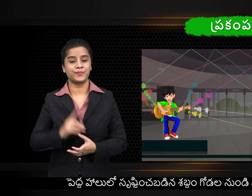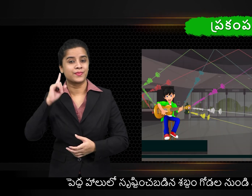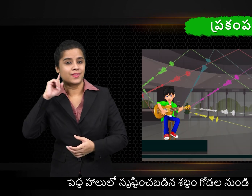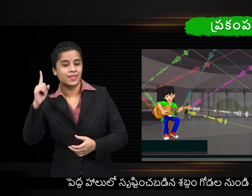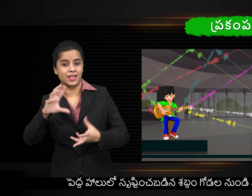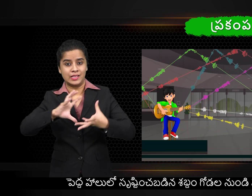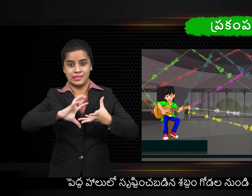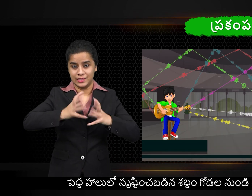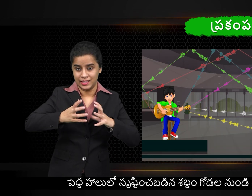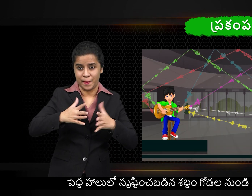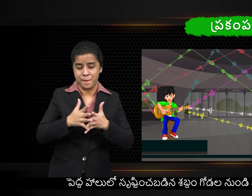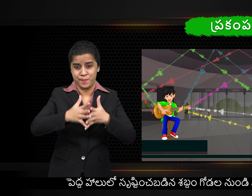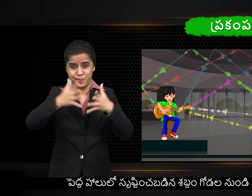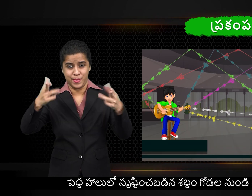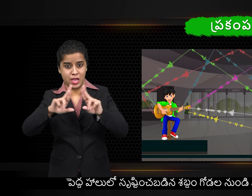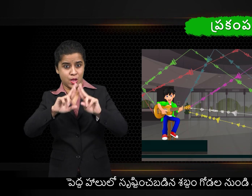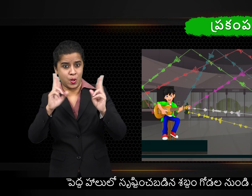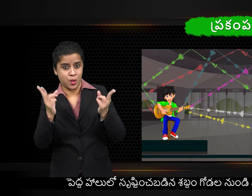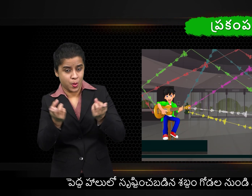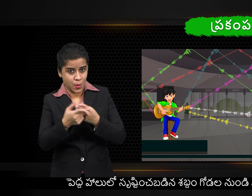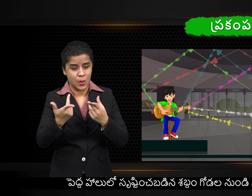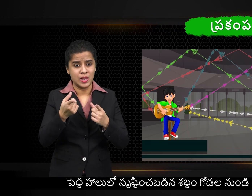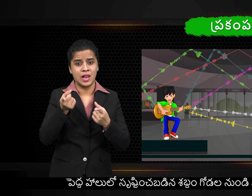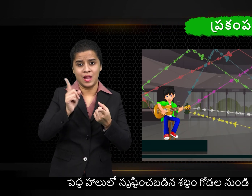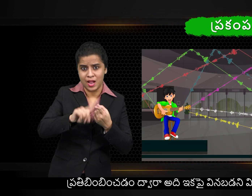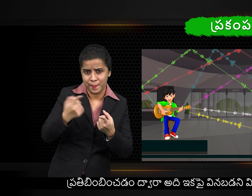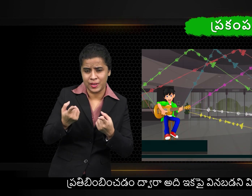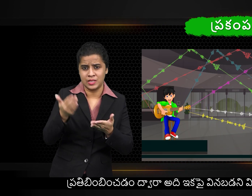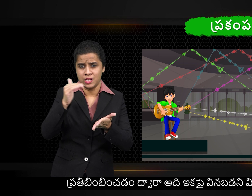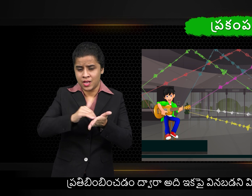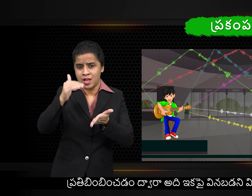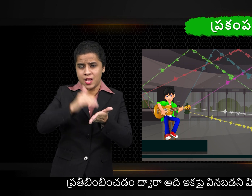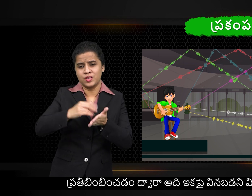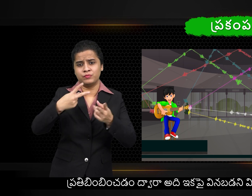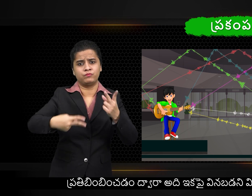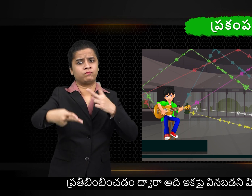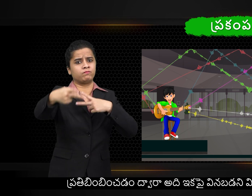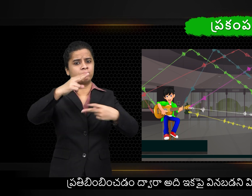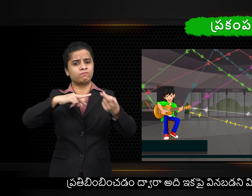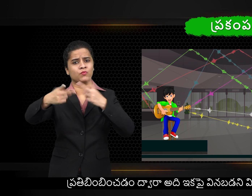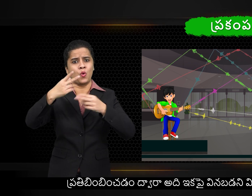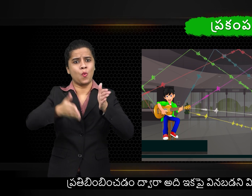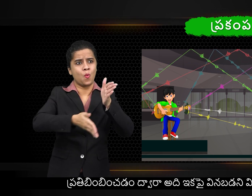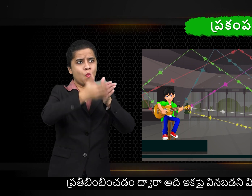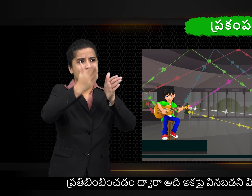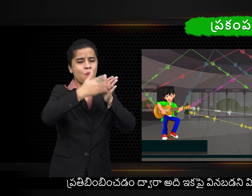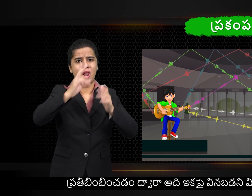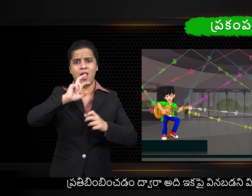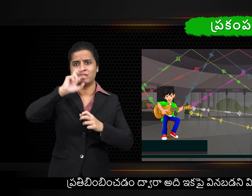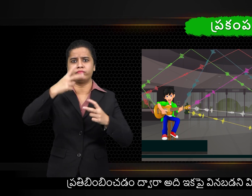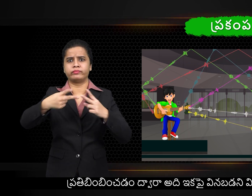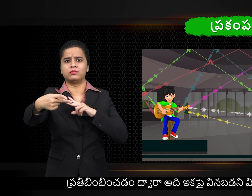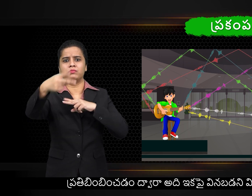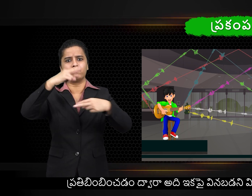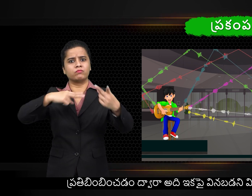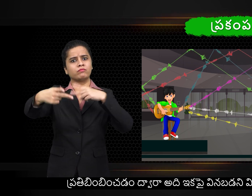పెద్ద హాలులో సృష్టించబడిన శబ్దం గోడల నుండి పదే పదే ప్రతిబింబించడం ద్వారా అది ఇకపై వినబడని